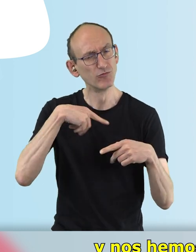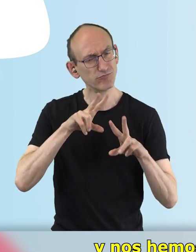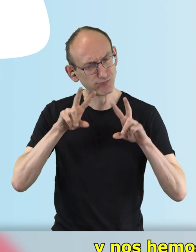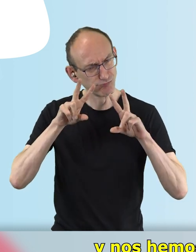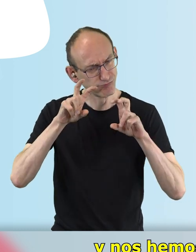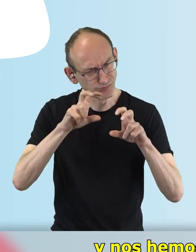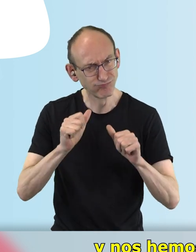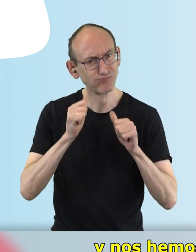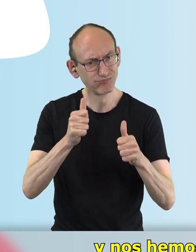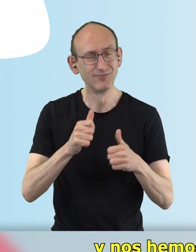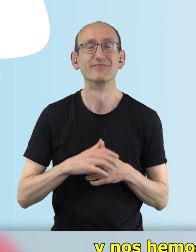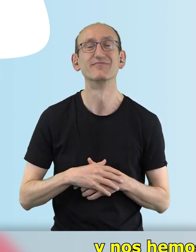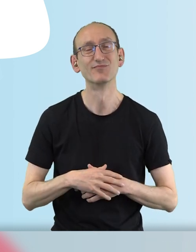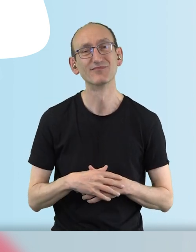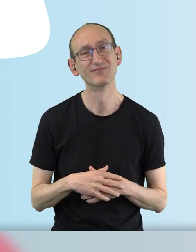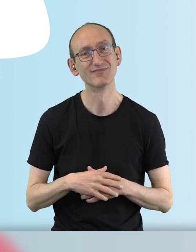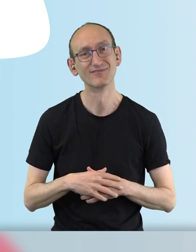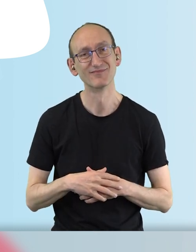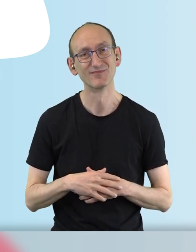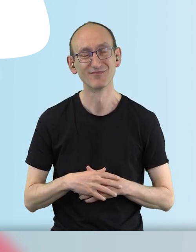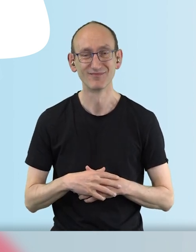nos hemos puesto a trabajar en ello.